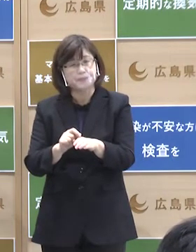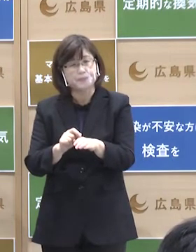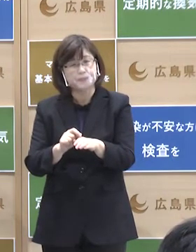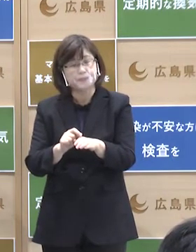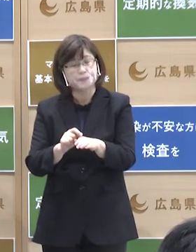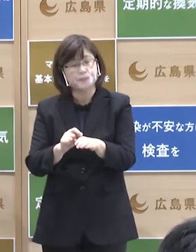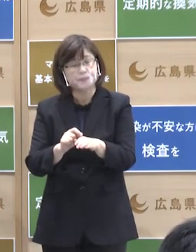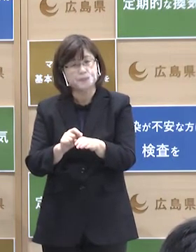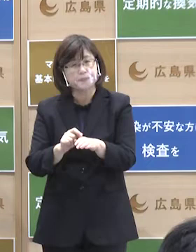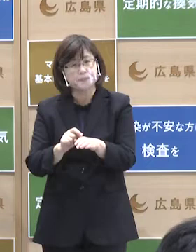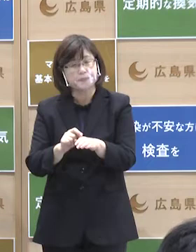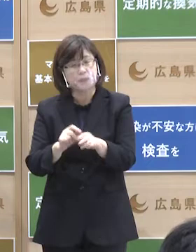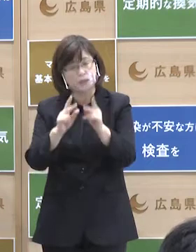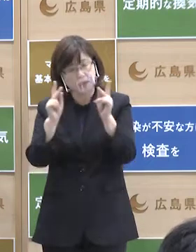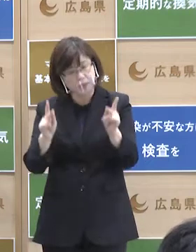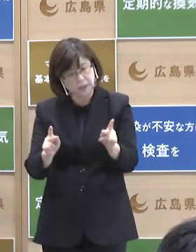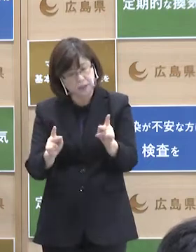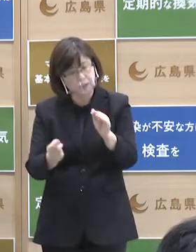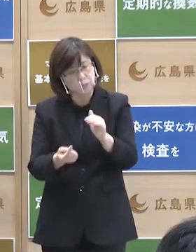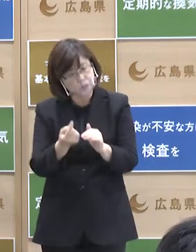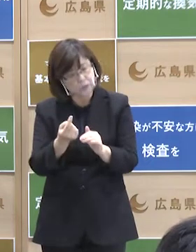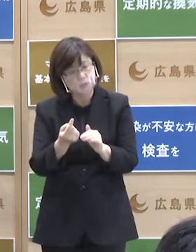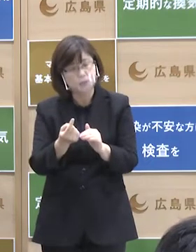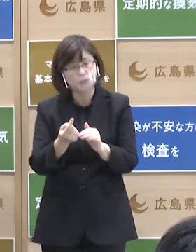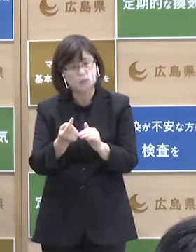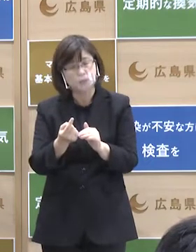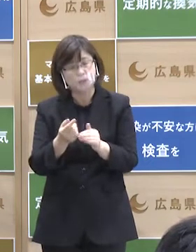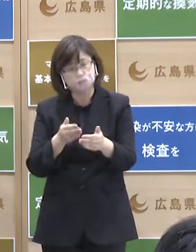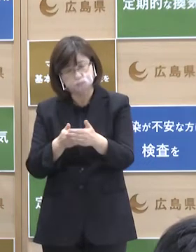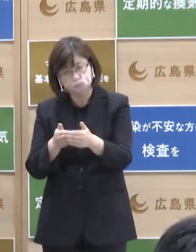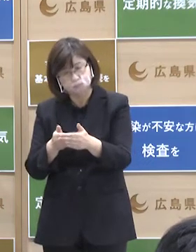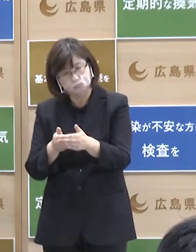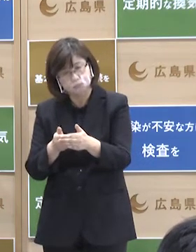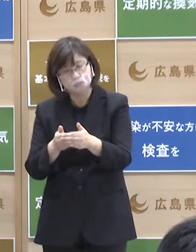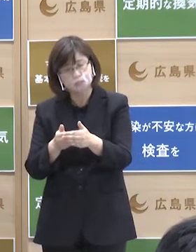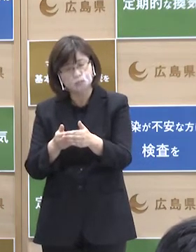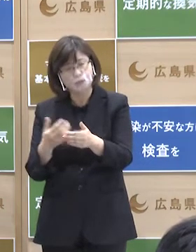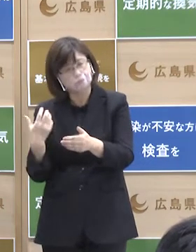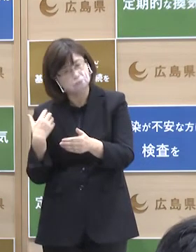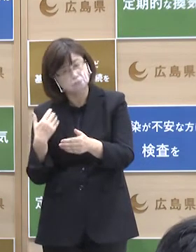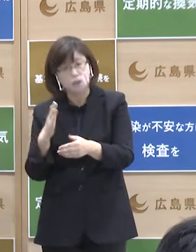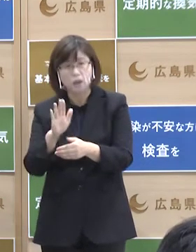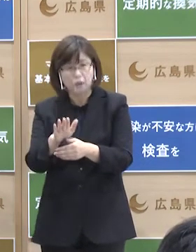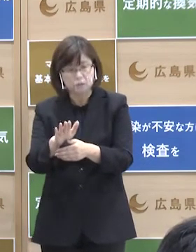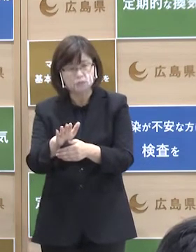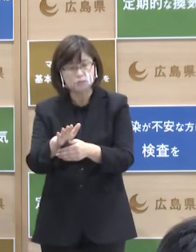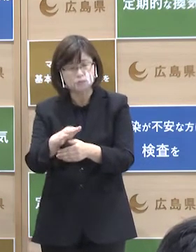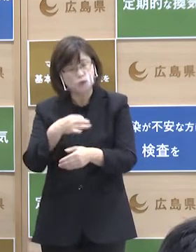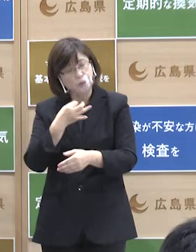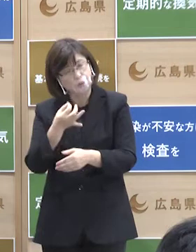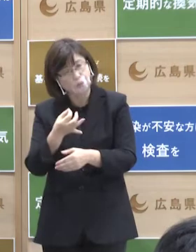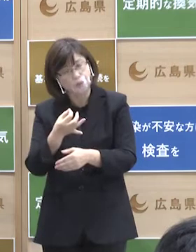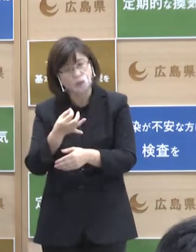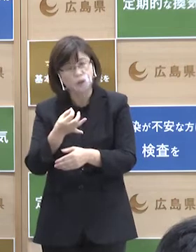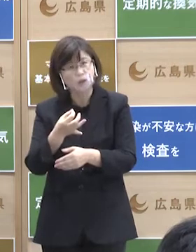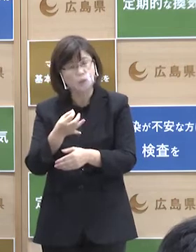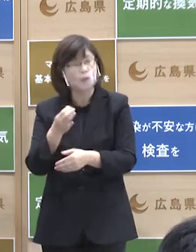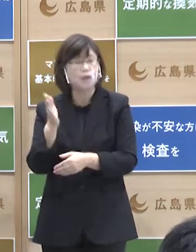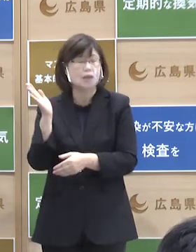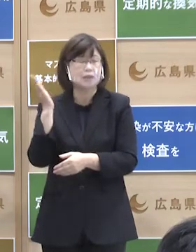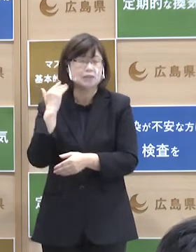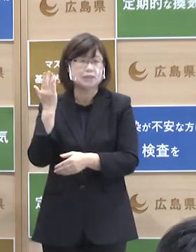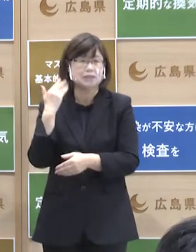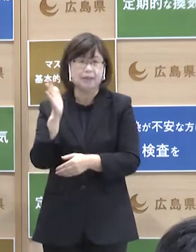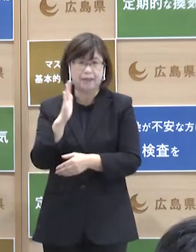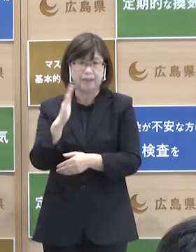問題というか課題が生じているとか、このように負荷がかかるとかというような声は出